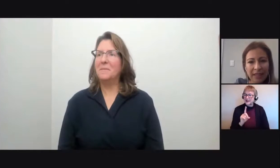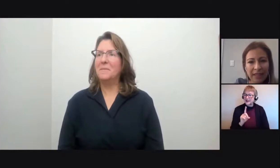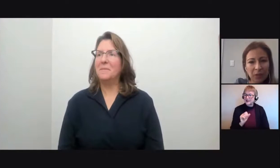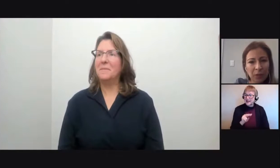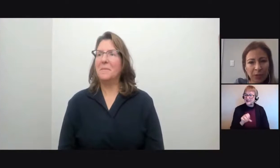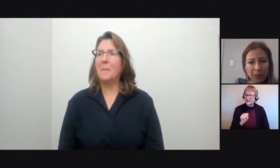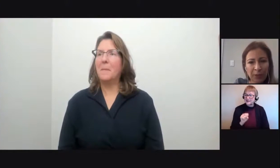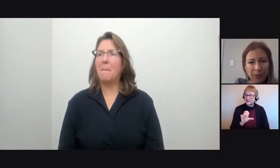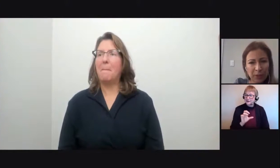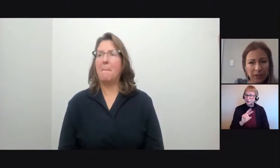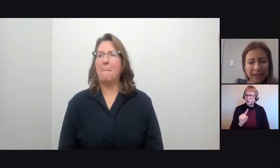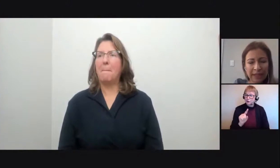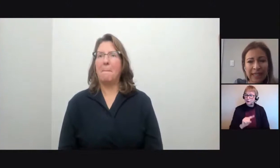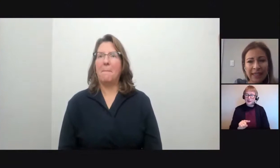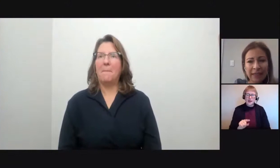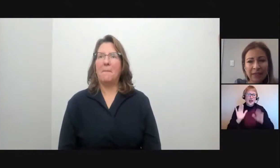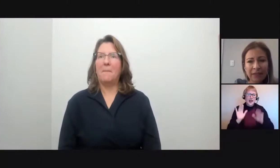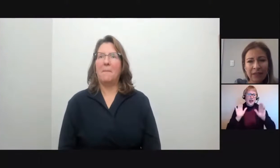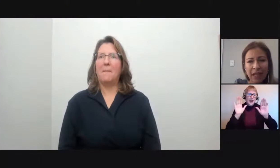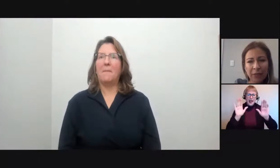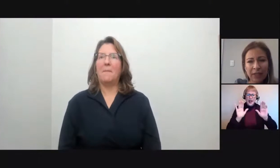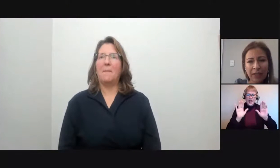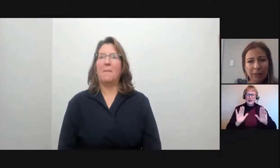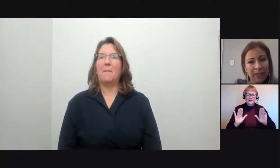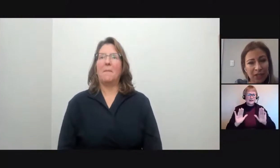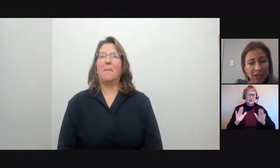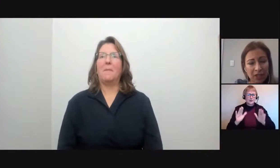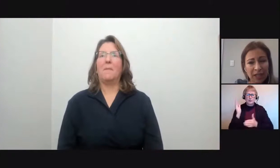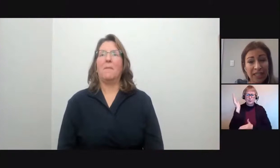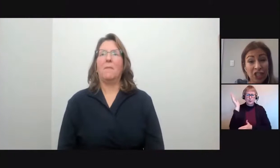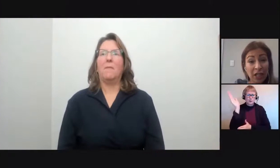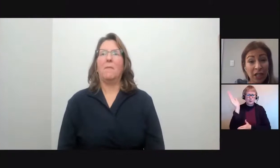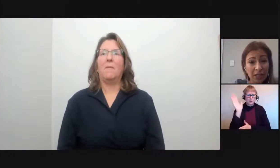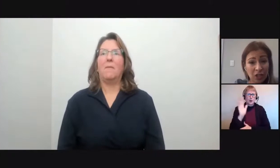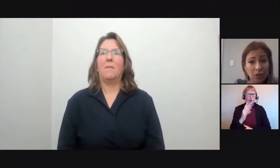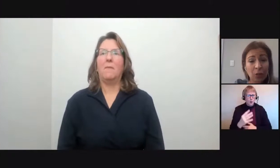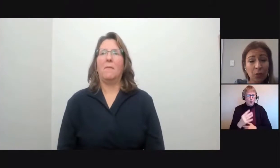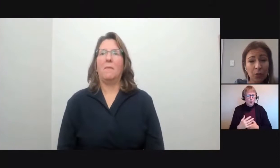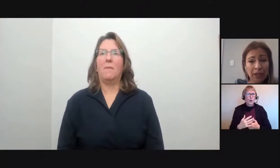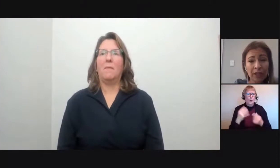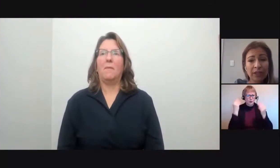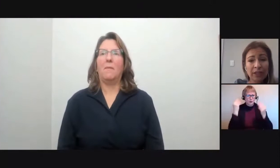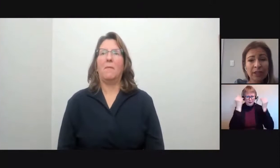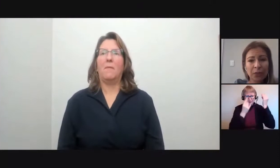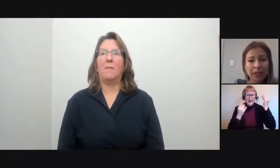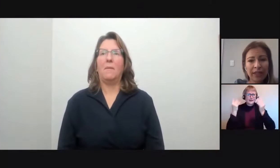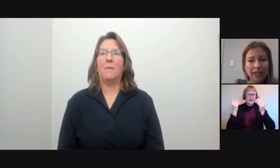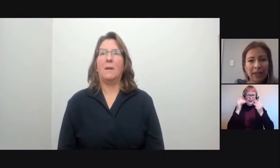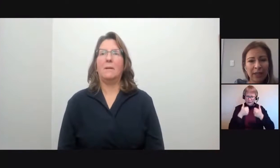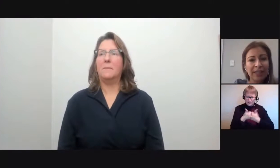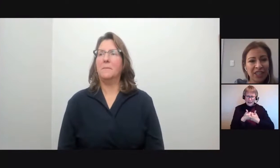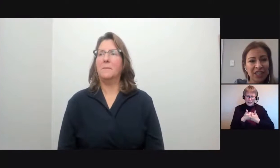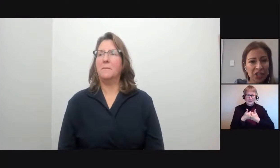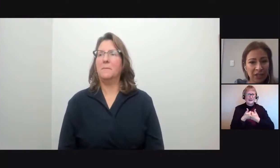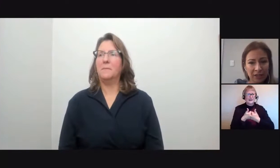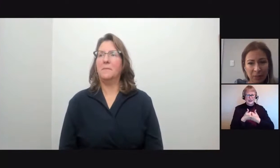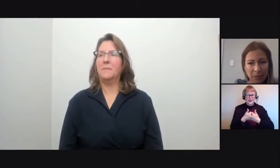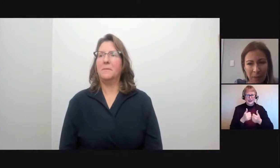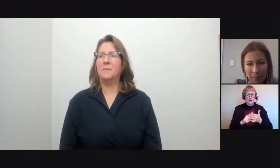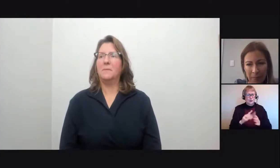nos podría dar cuando el lenguaje de señas local no está enriquecido con el